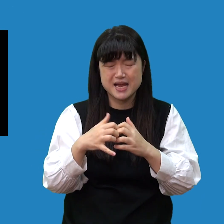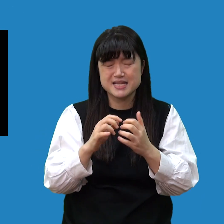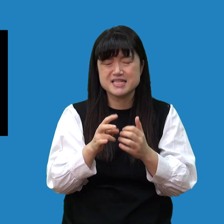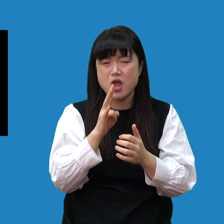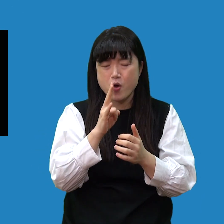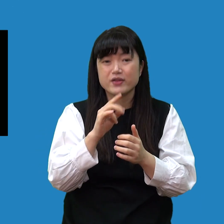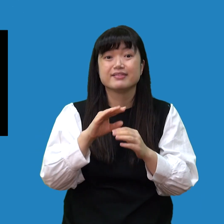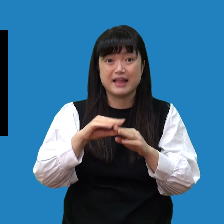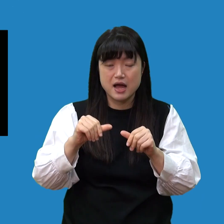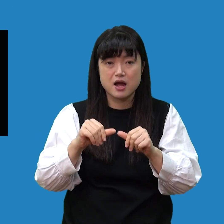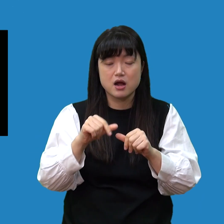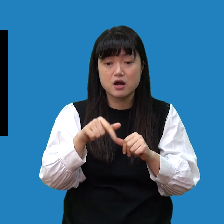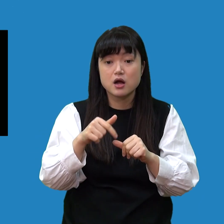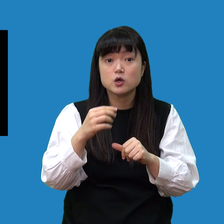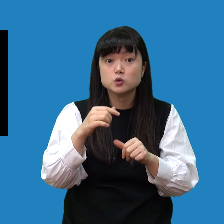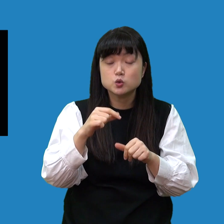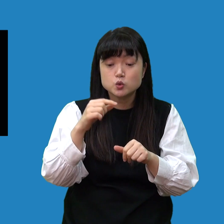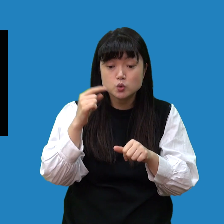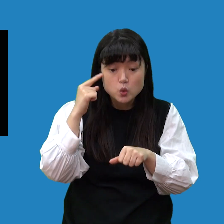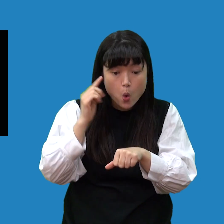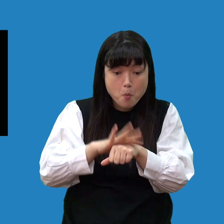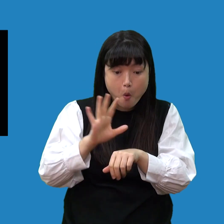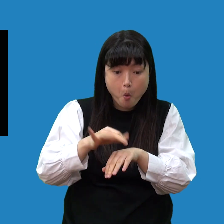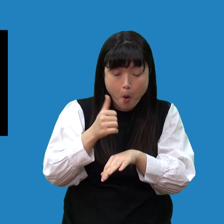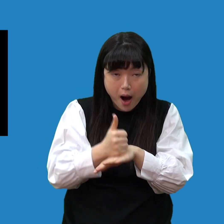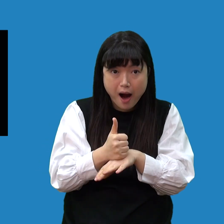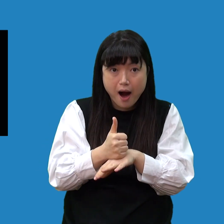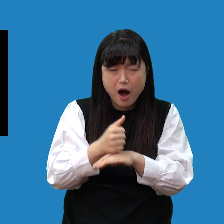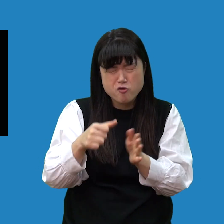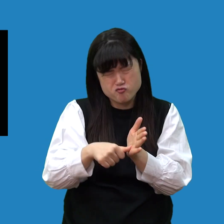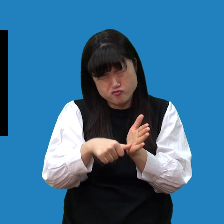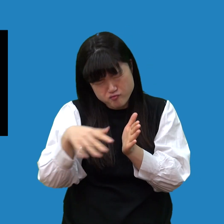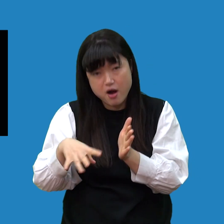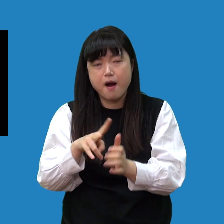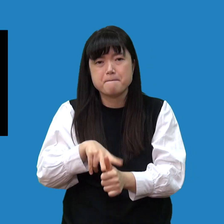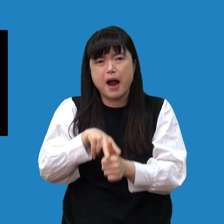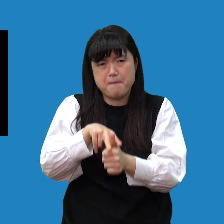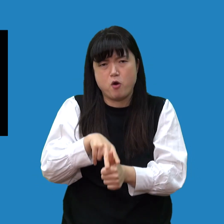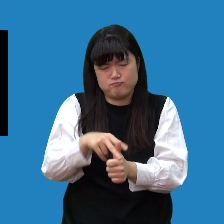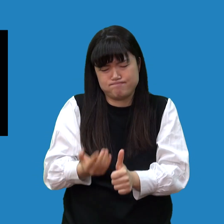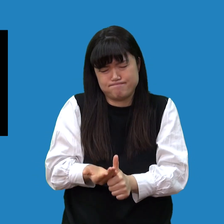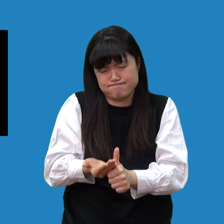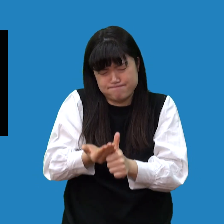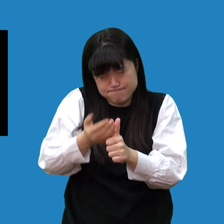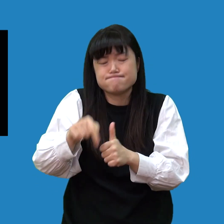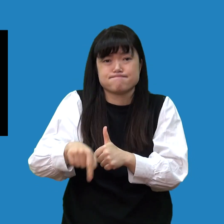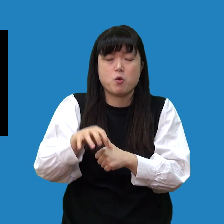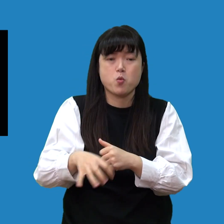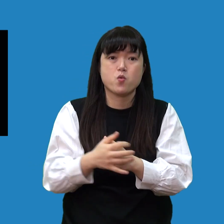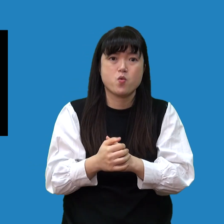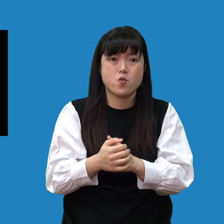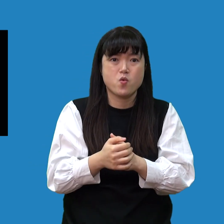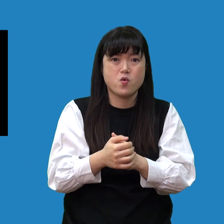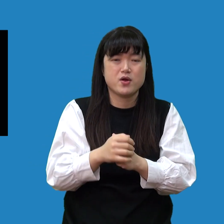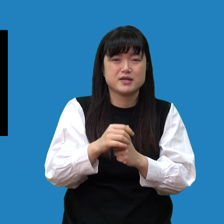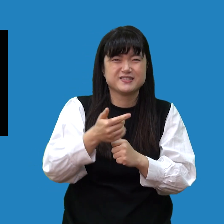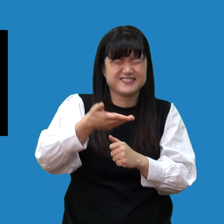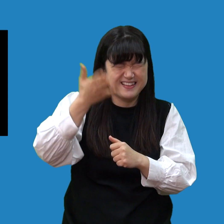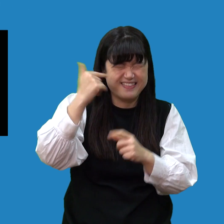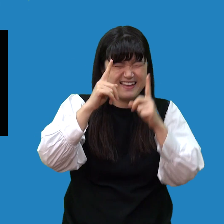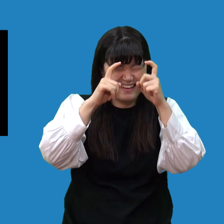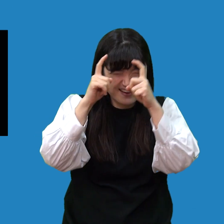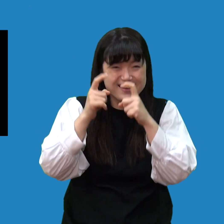아니에요. 여기에 솔로몬의 유명한 마병의 성읍이 있었어요. 무깃도에. 저희가 갔을 때 그 사진 찍은